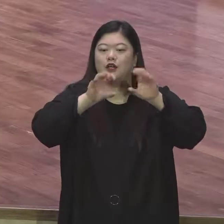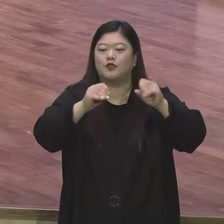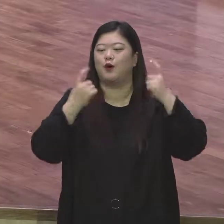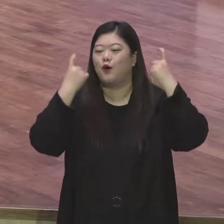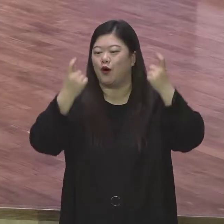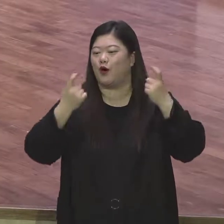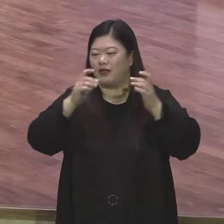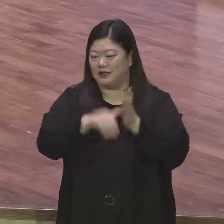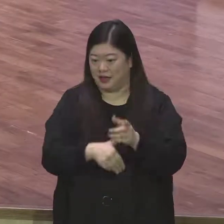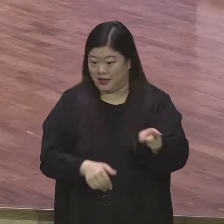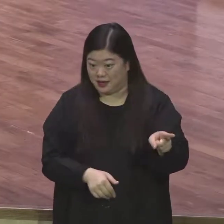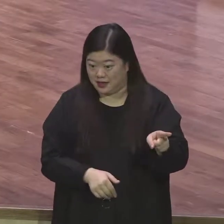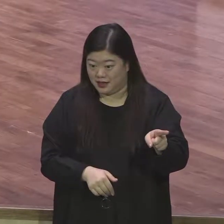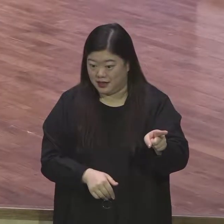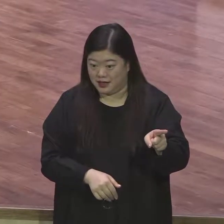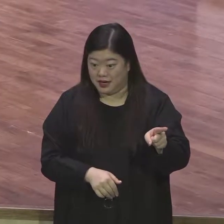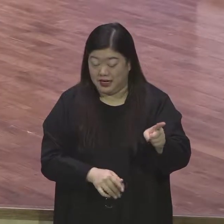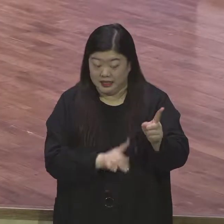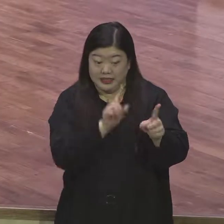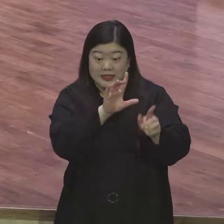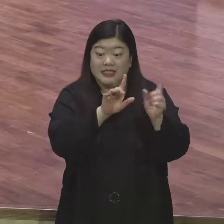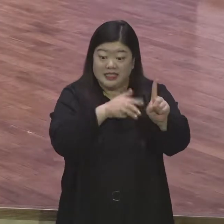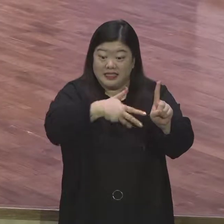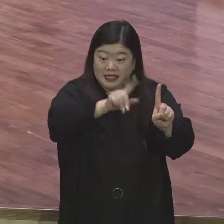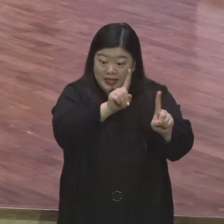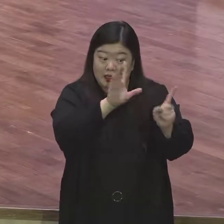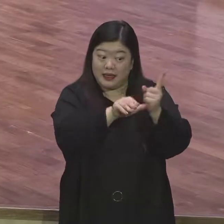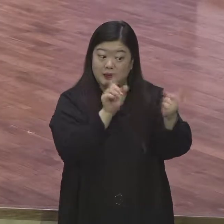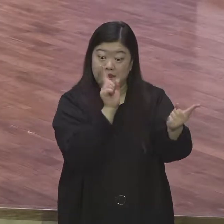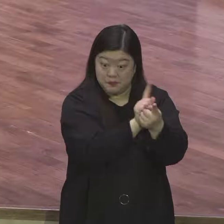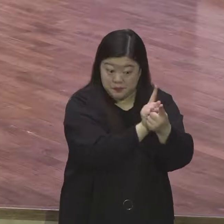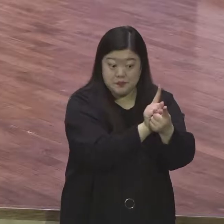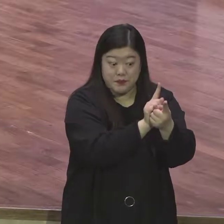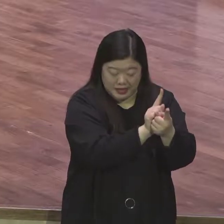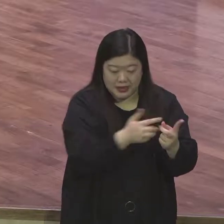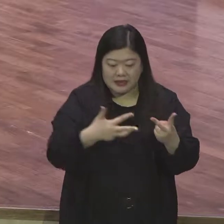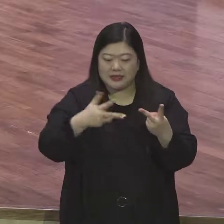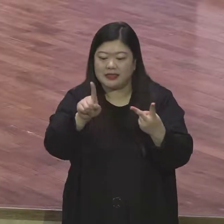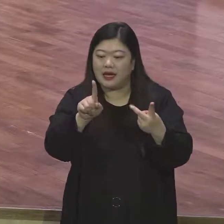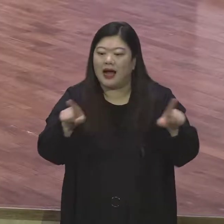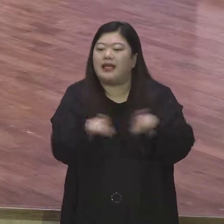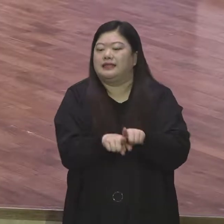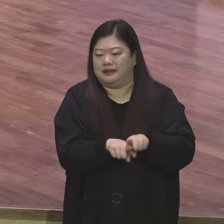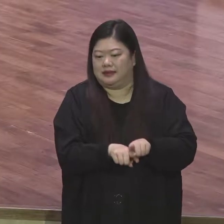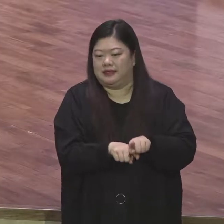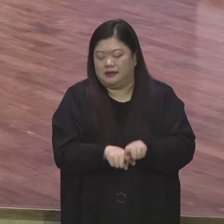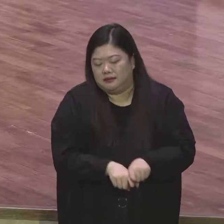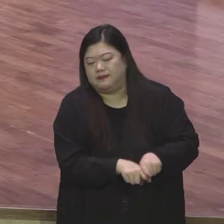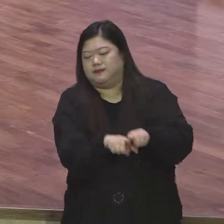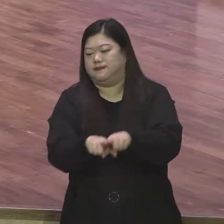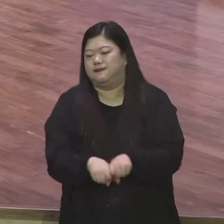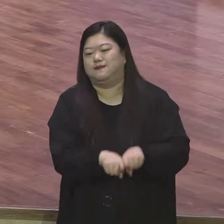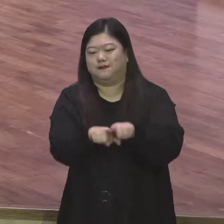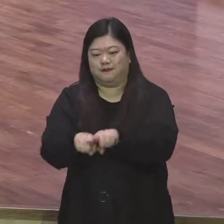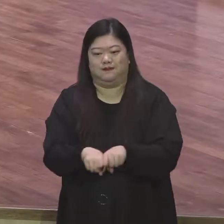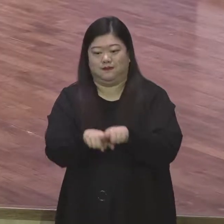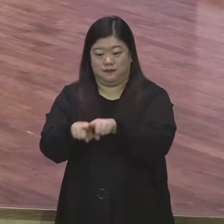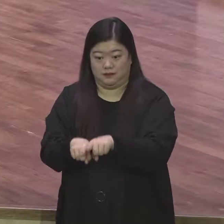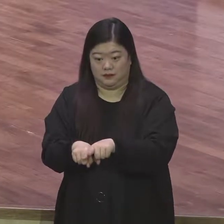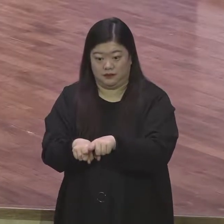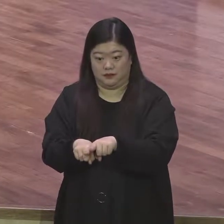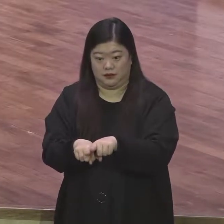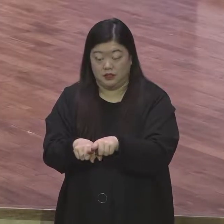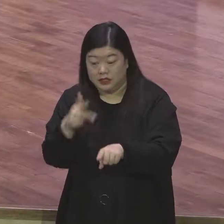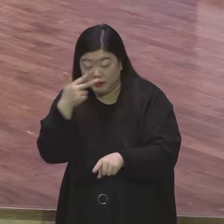또 바울의 2차 전도인을 갔는데 바울과 따라갔어요. 바울과 함께 동행했습니다. 현장에 들어가서 바울이